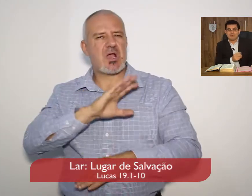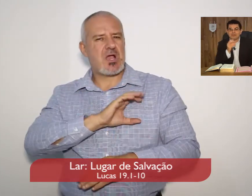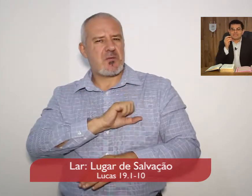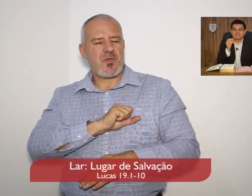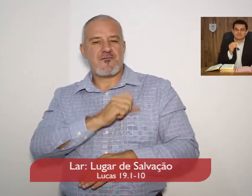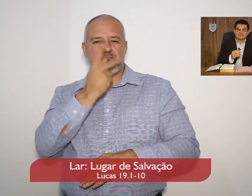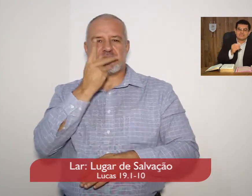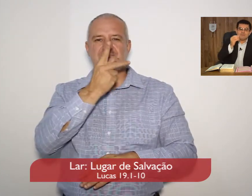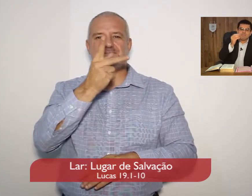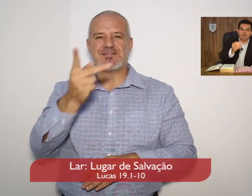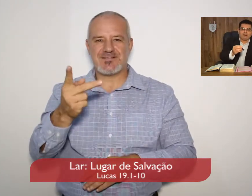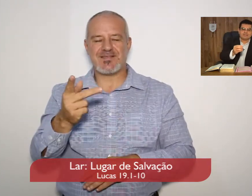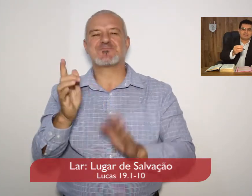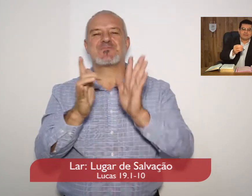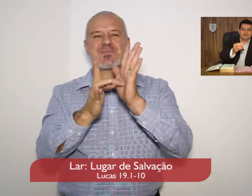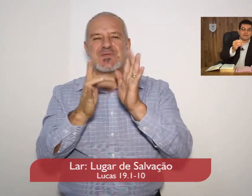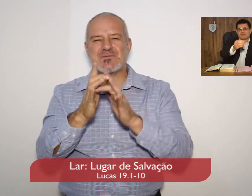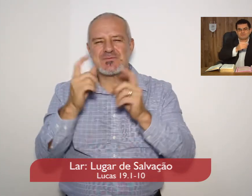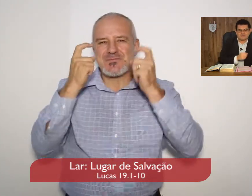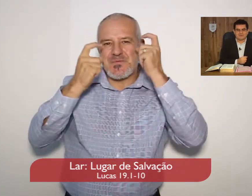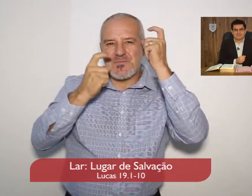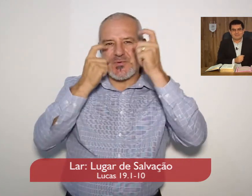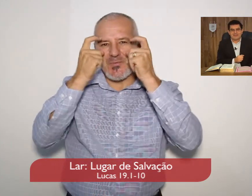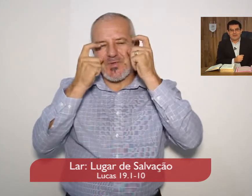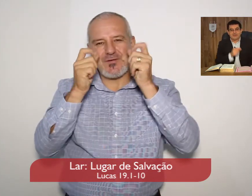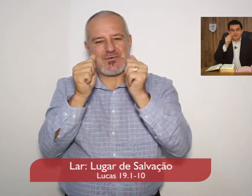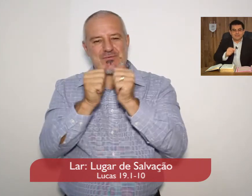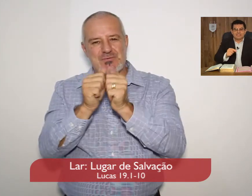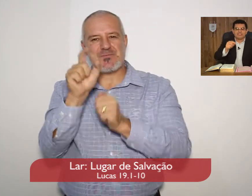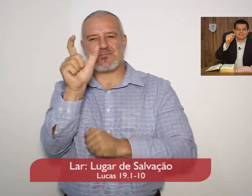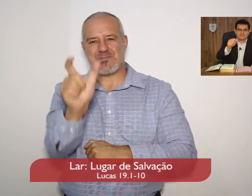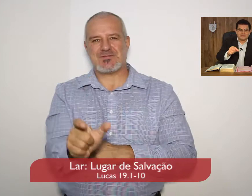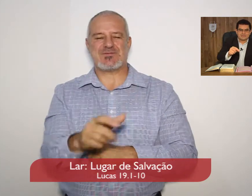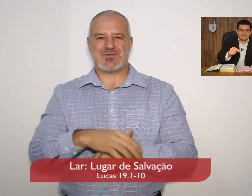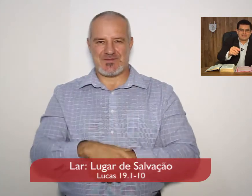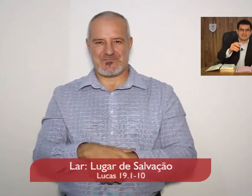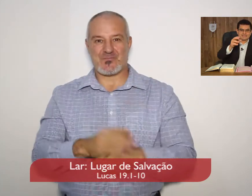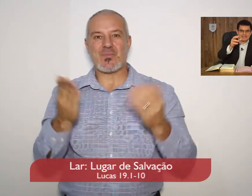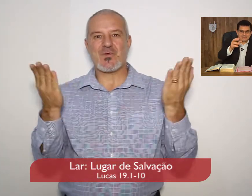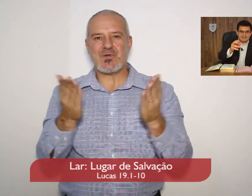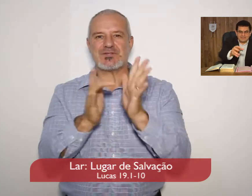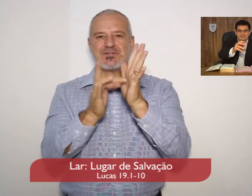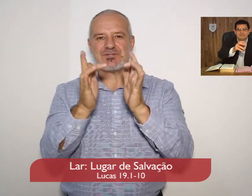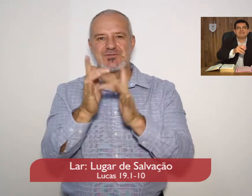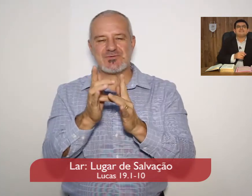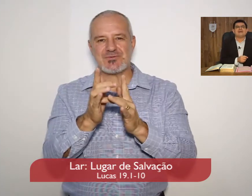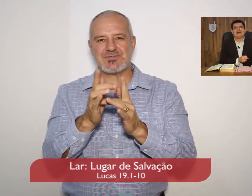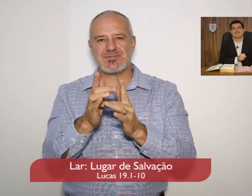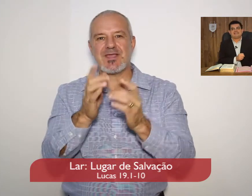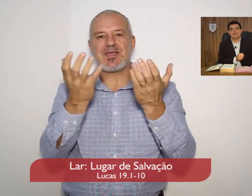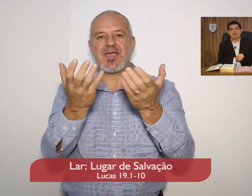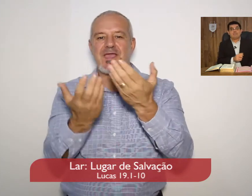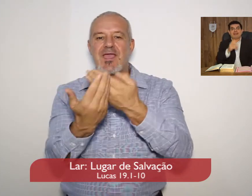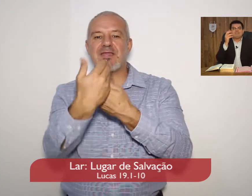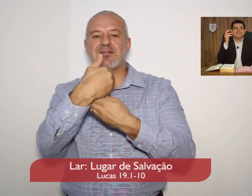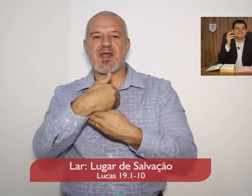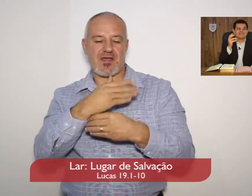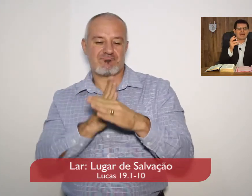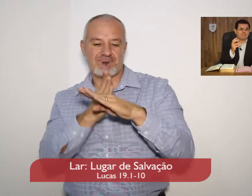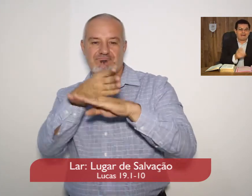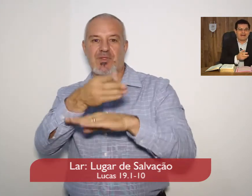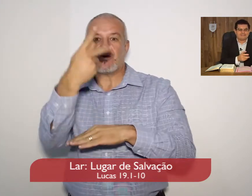pessoas, porque Jesus se importa com as pessoas. E hoje Jesus está entrando nesta casa